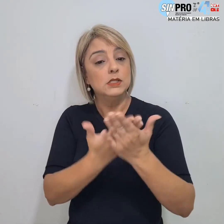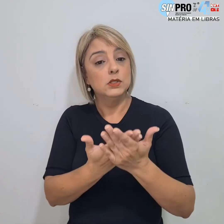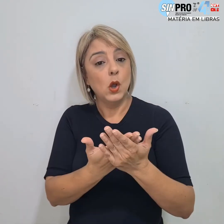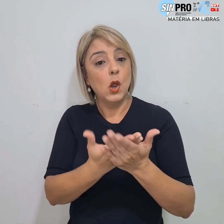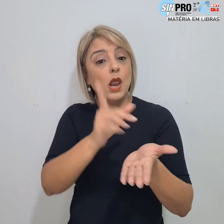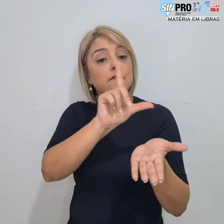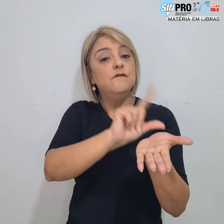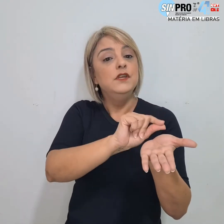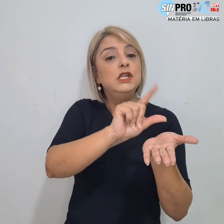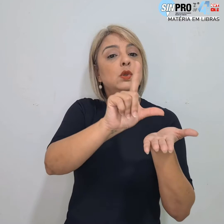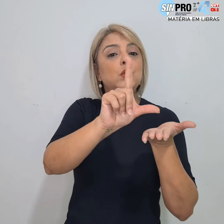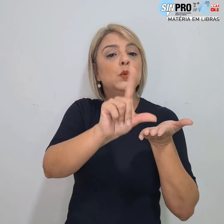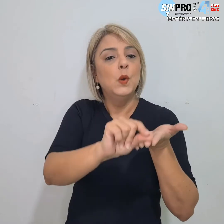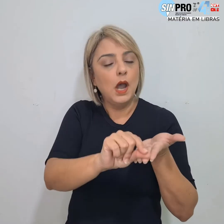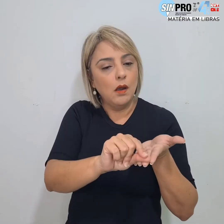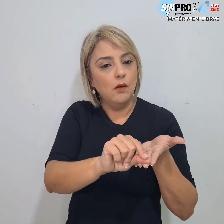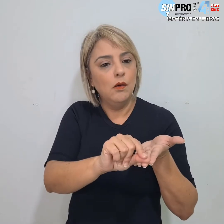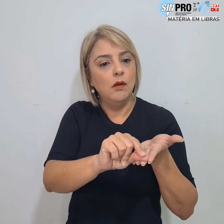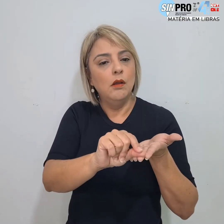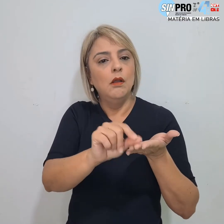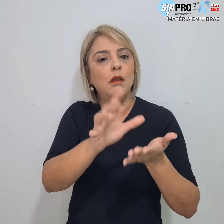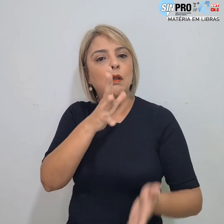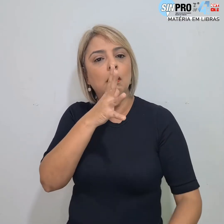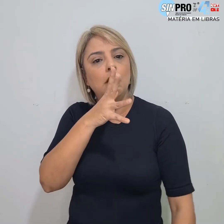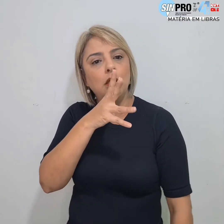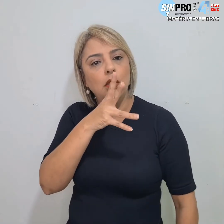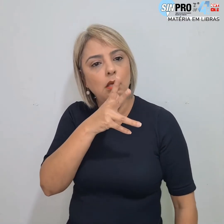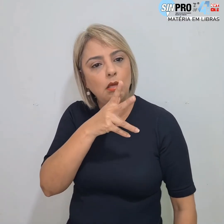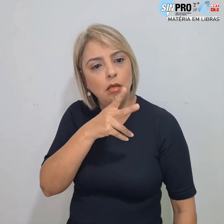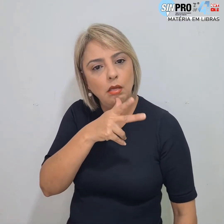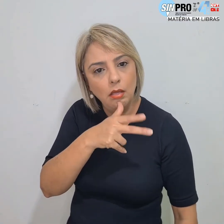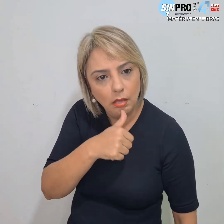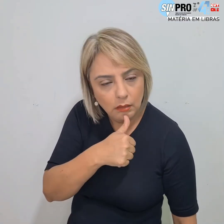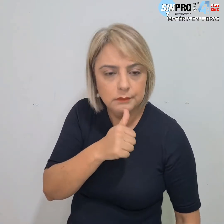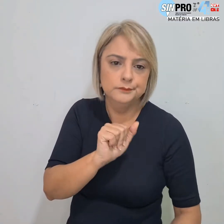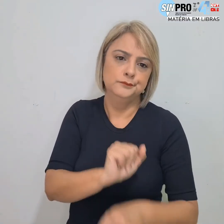virtual que deverá demorar mais tempo do que se esperava.